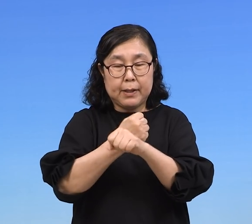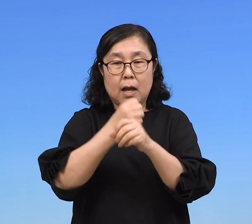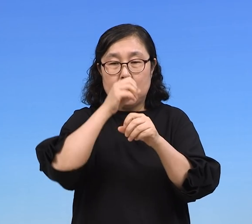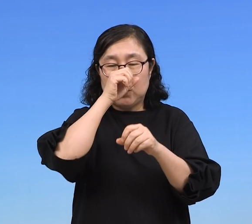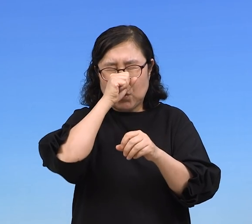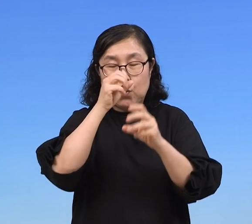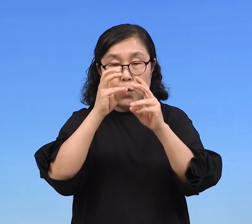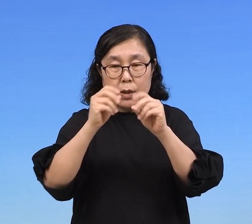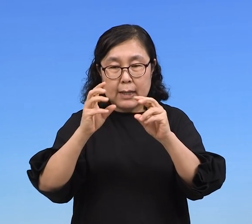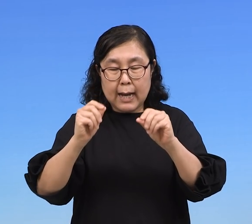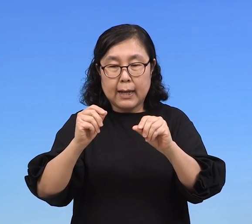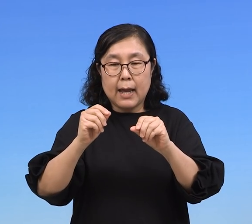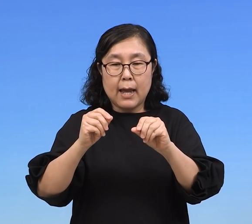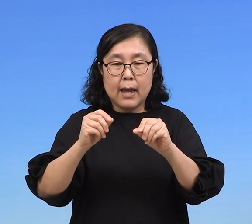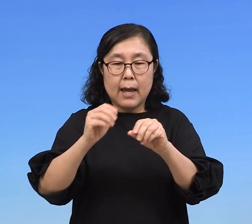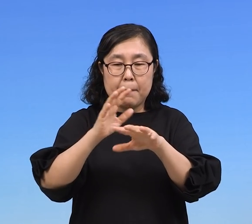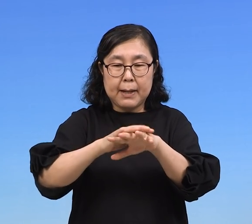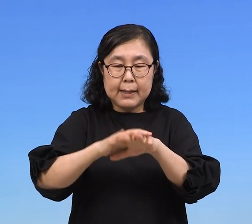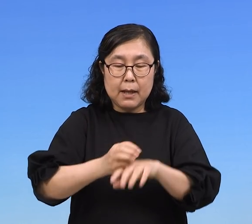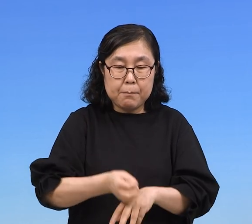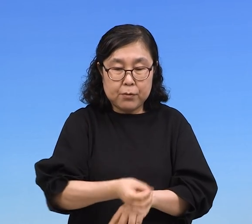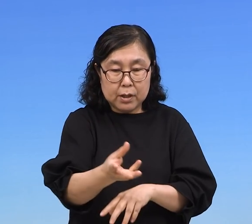좋은 땅에 뿌려졌다는 것은